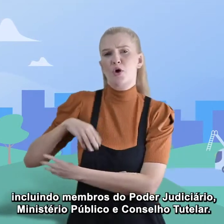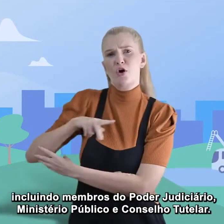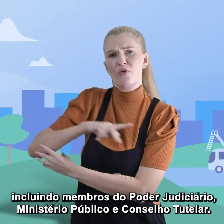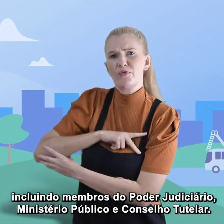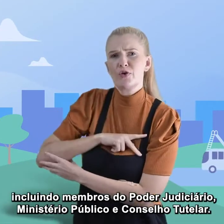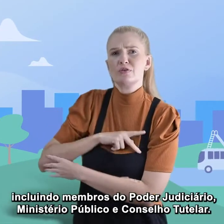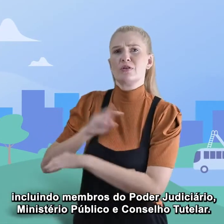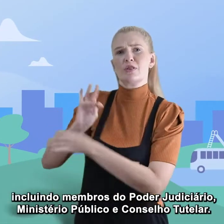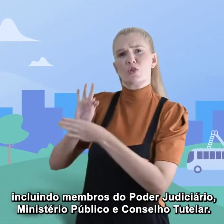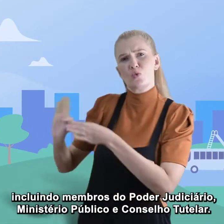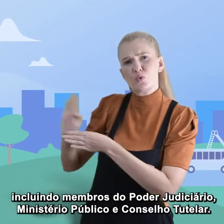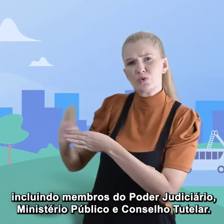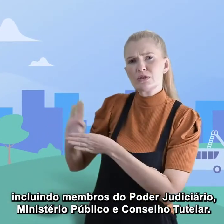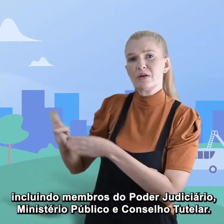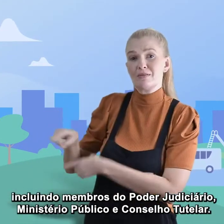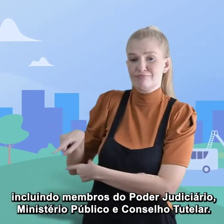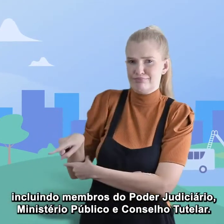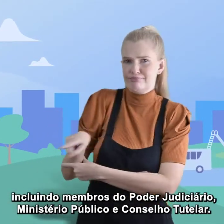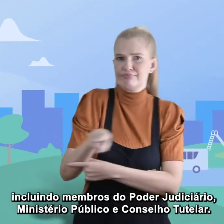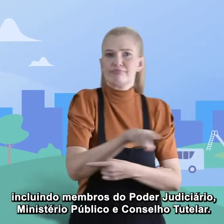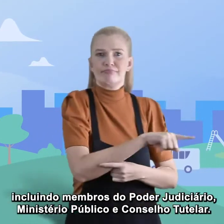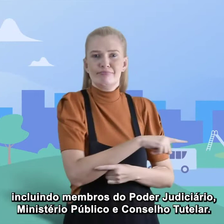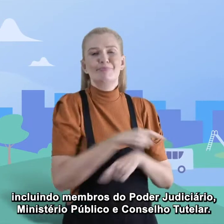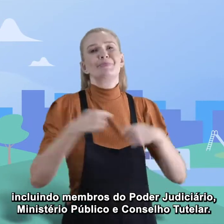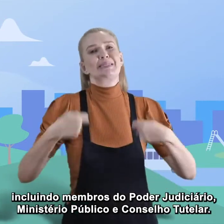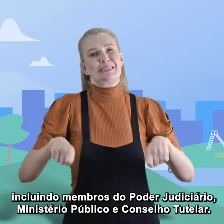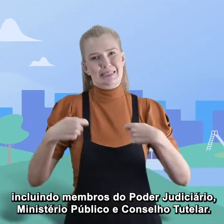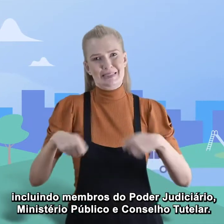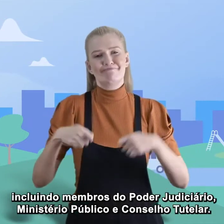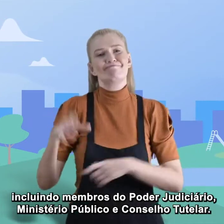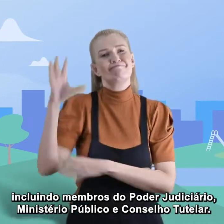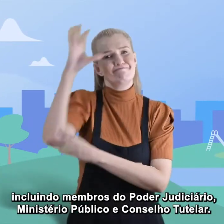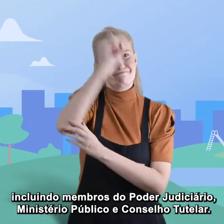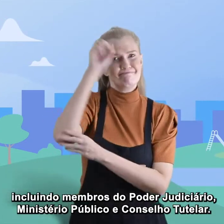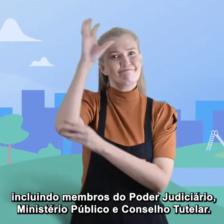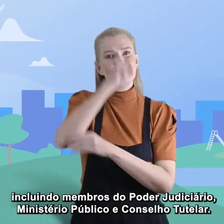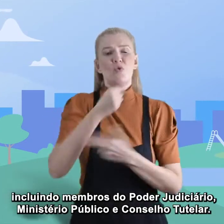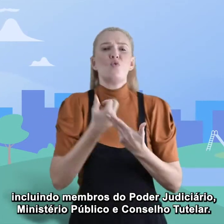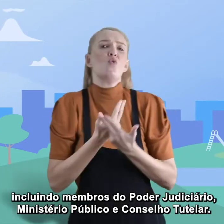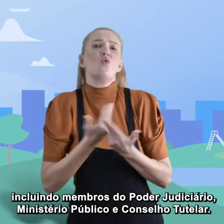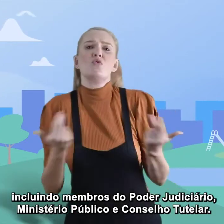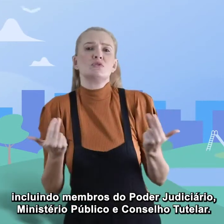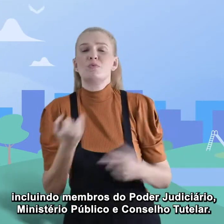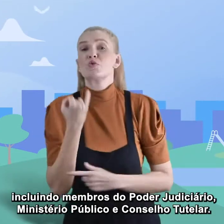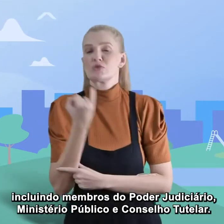incluindo membros do Poder Judiciário, Ministério Público e Conselho Tutelar.